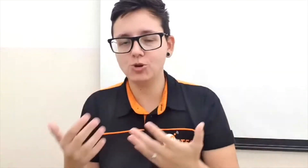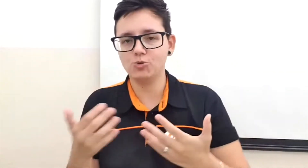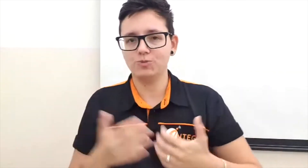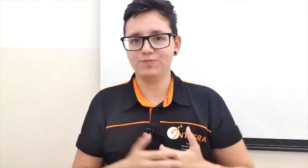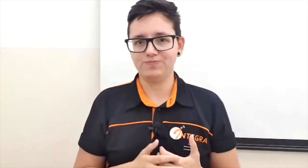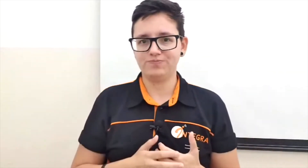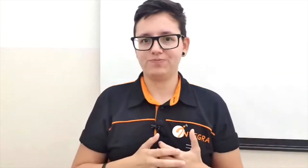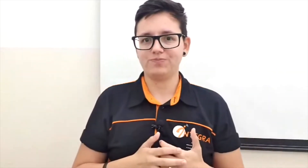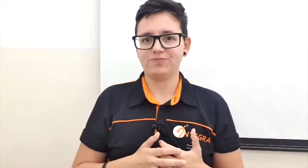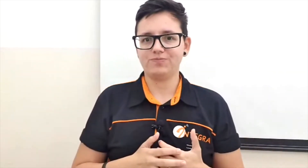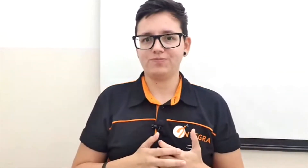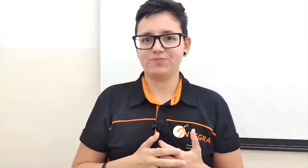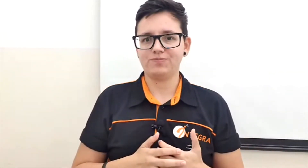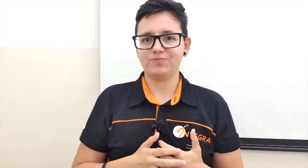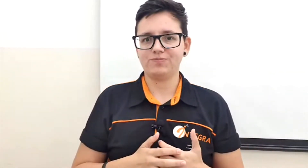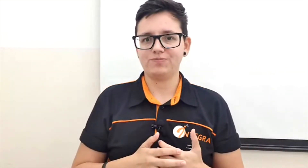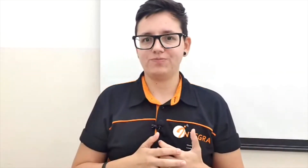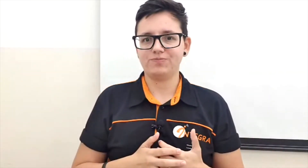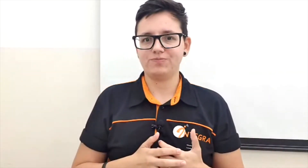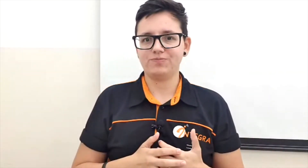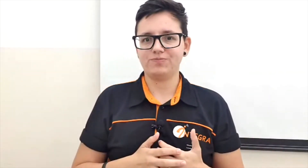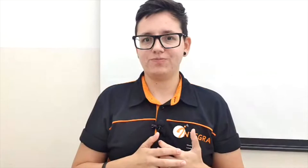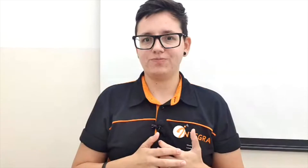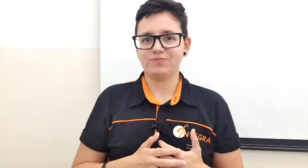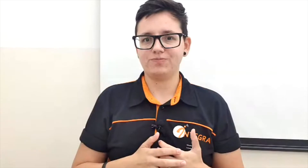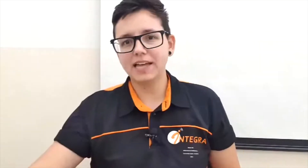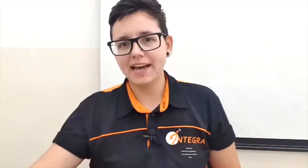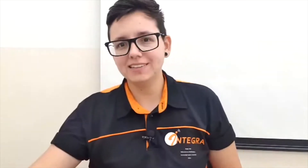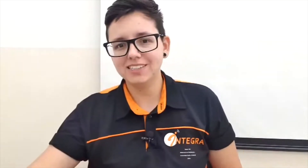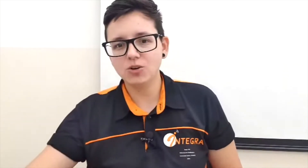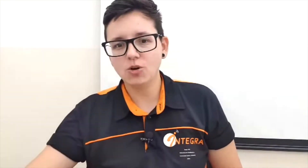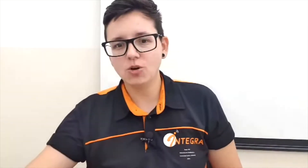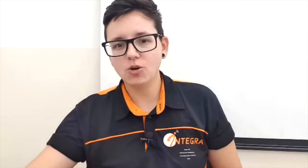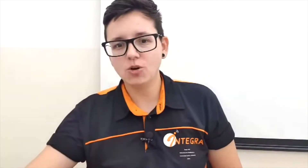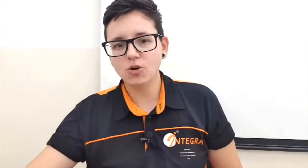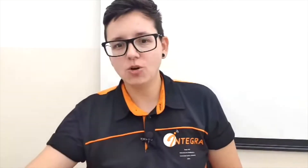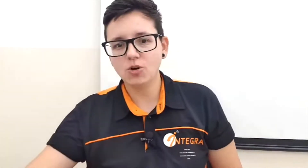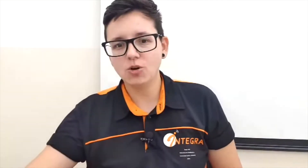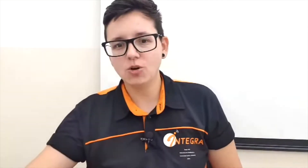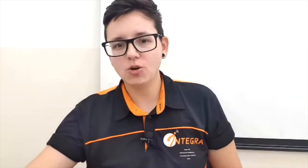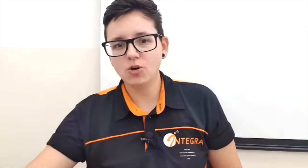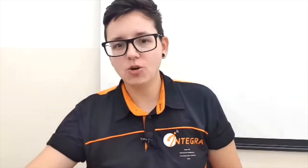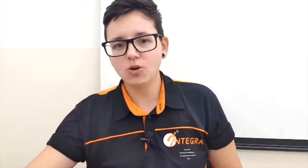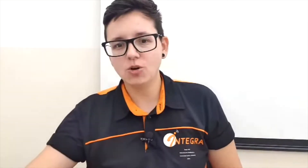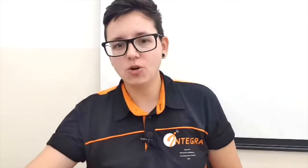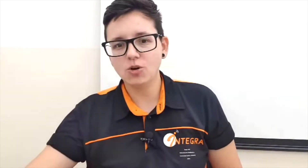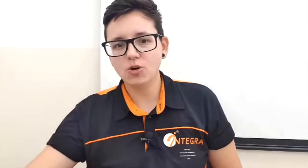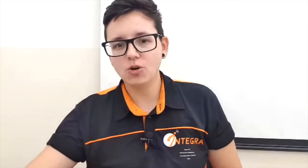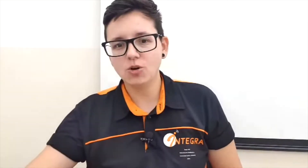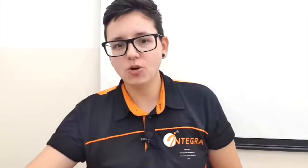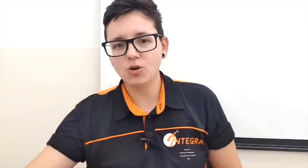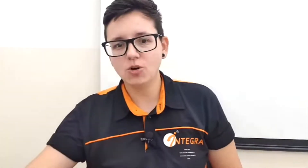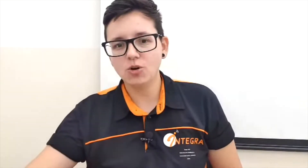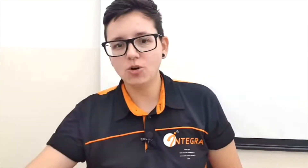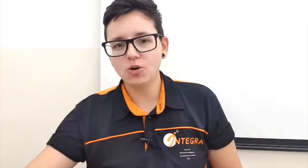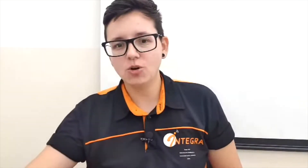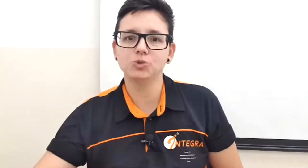contextualizou. Não é isso que acontece com a metodologia de ensino da Integra